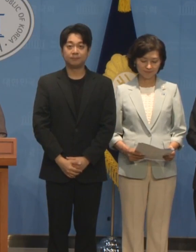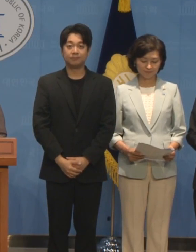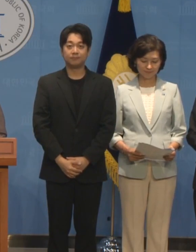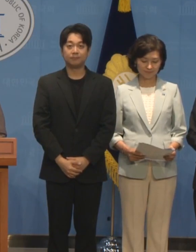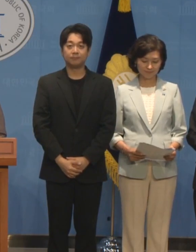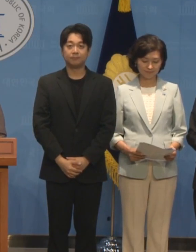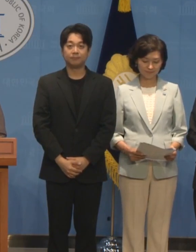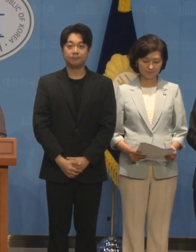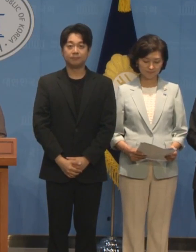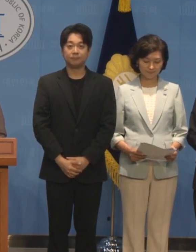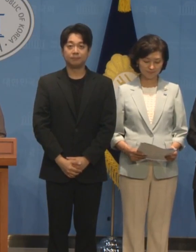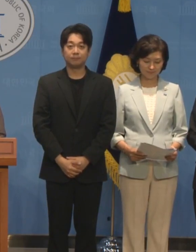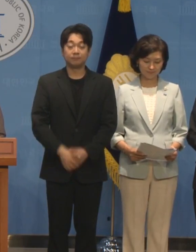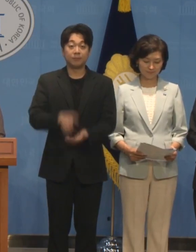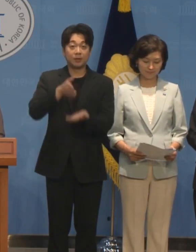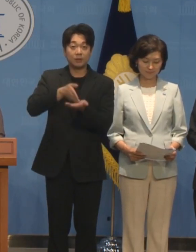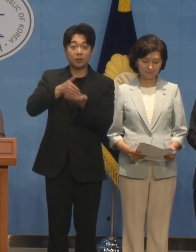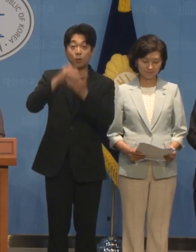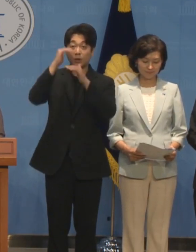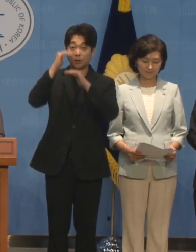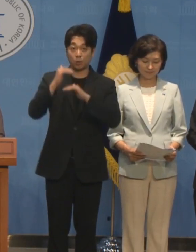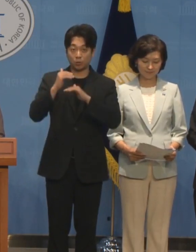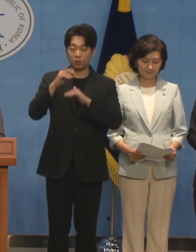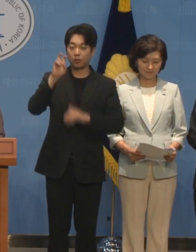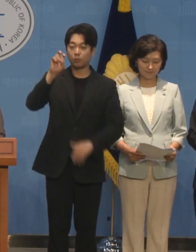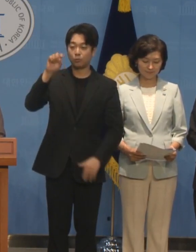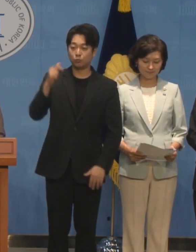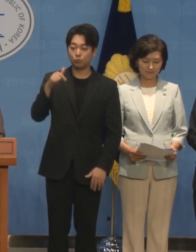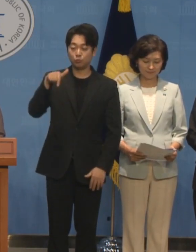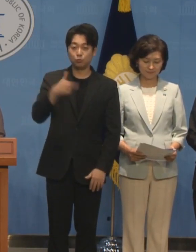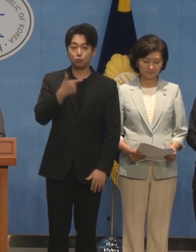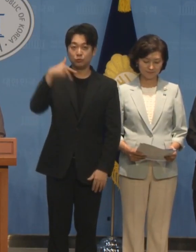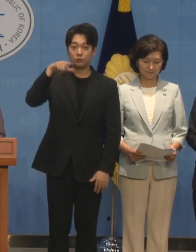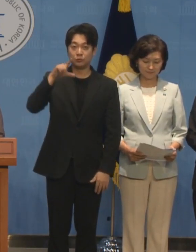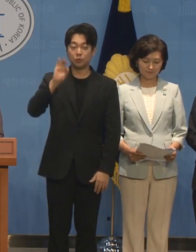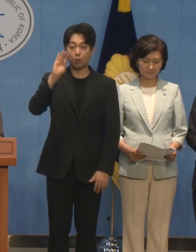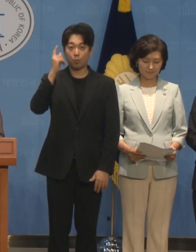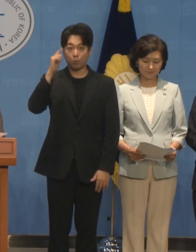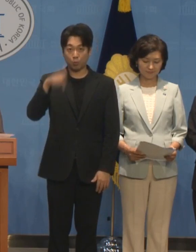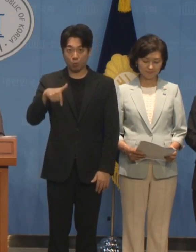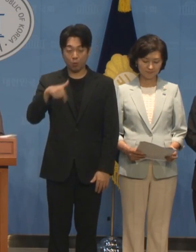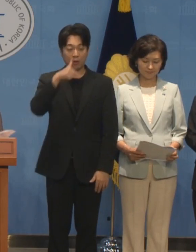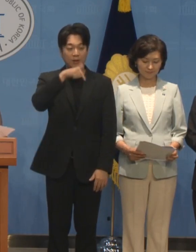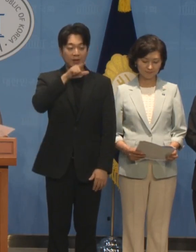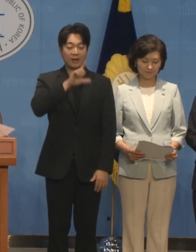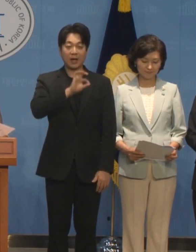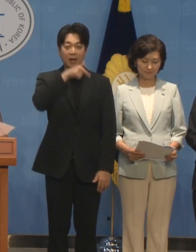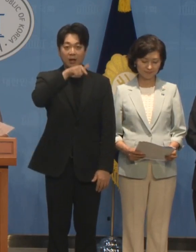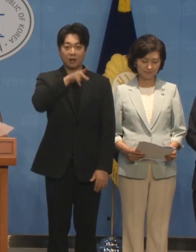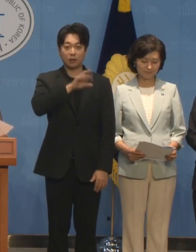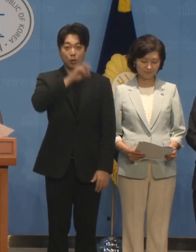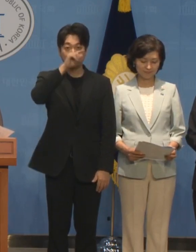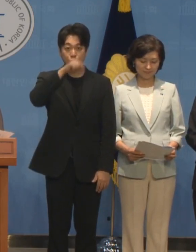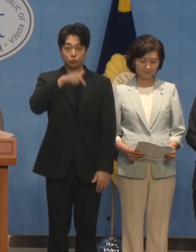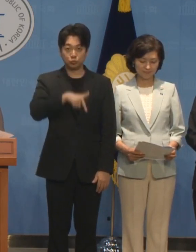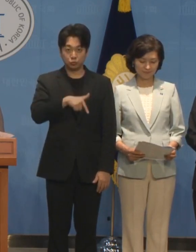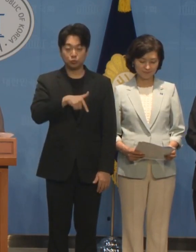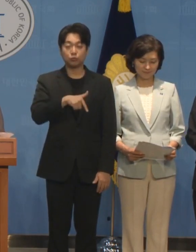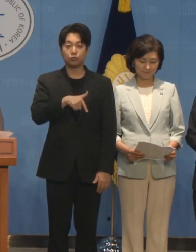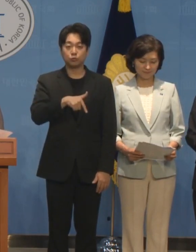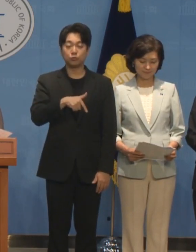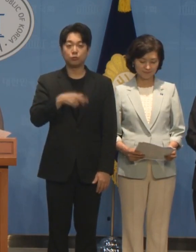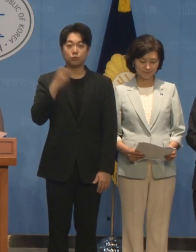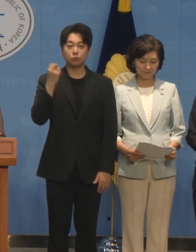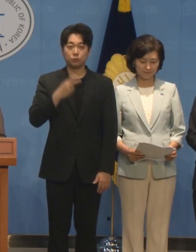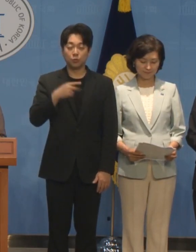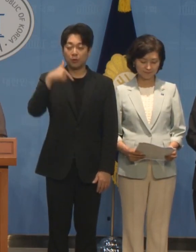기자회견문은 더불어민주당 문정복 의원님, 조국혁신당 강경숙 의원님과 더불어민주당